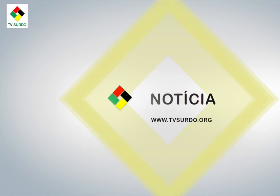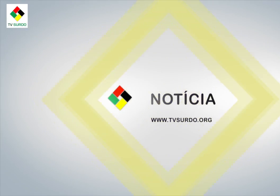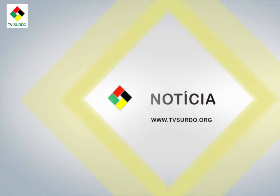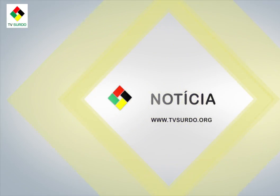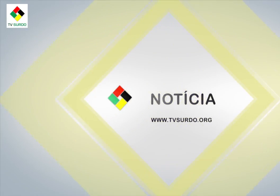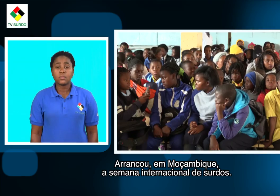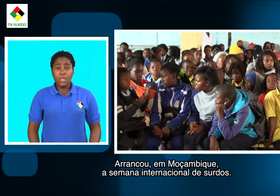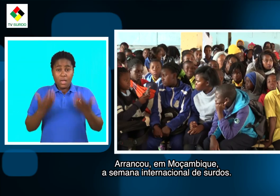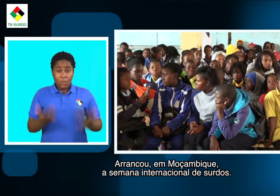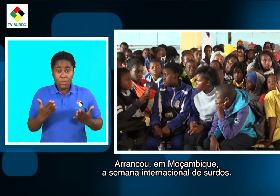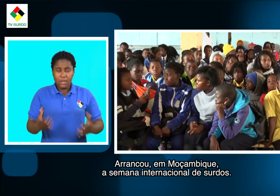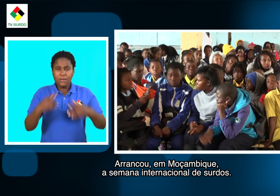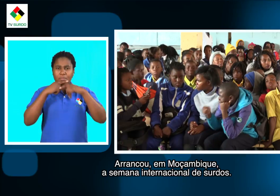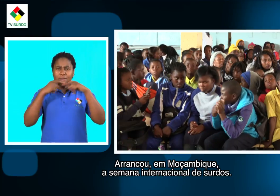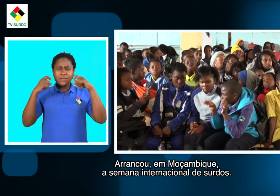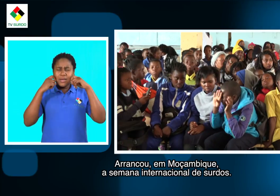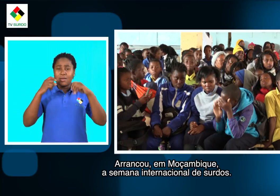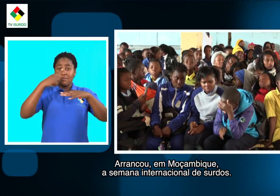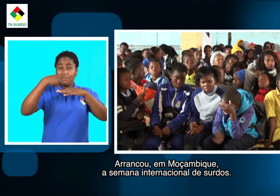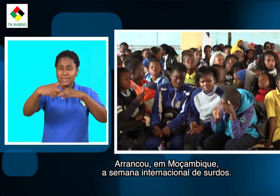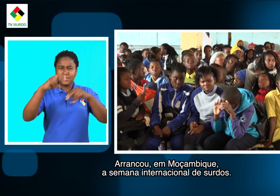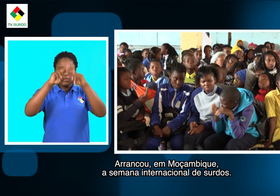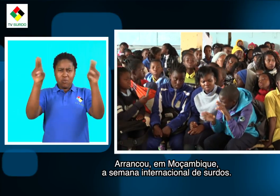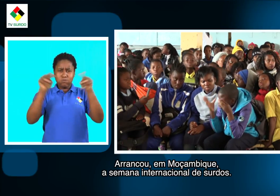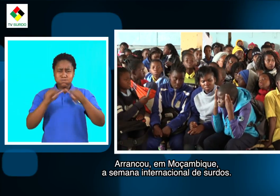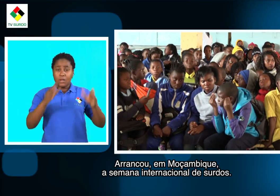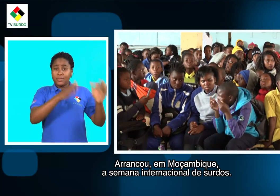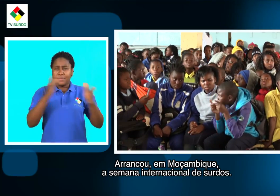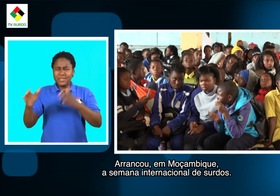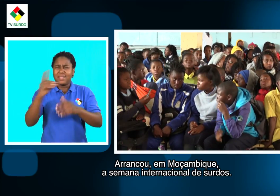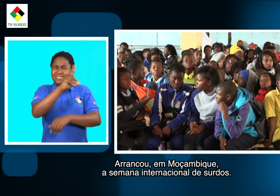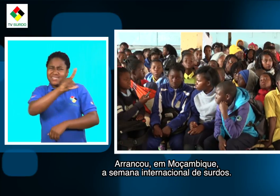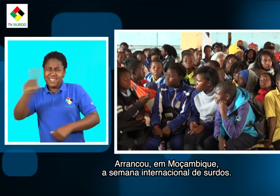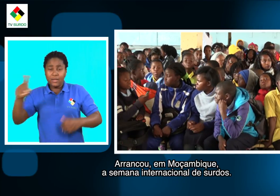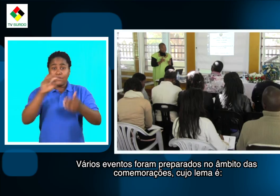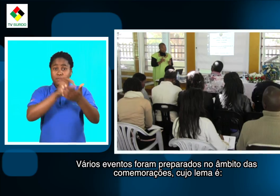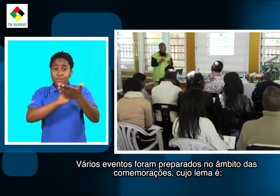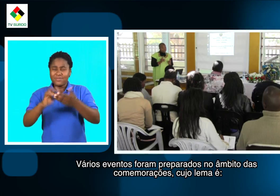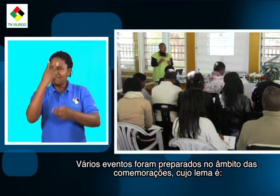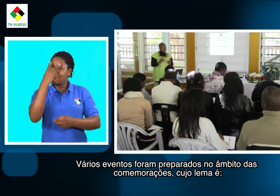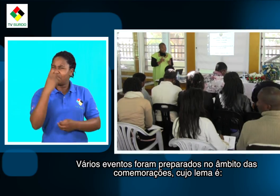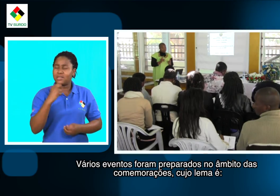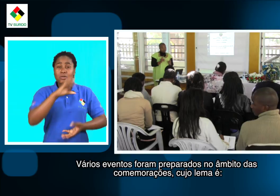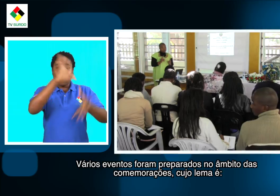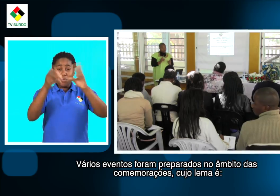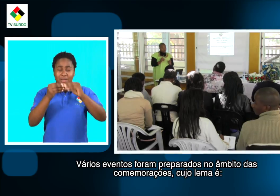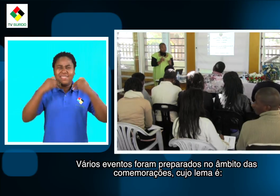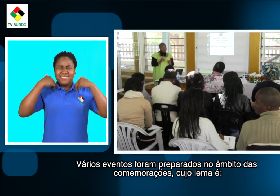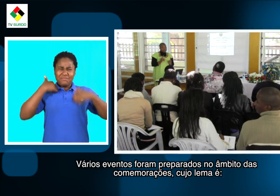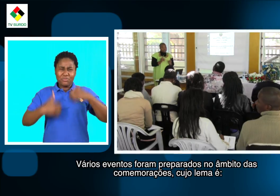aranc em mambi é simana internasional da pesoa com deficiência auditiva vários eventos foram preparados no âmbito das comemorações